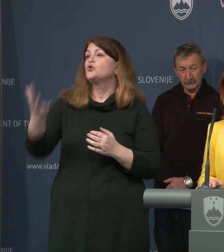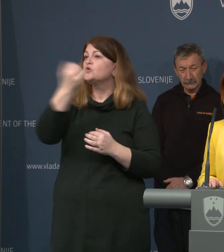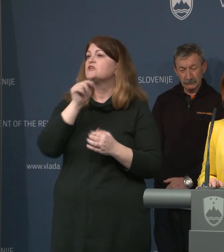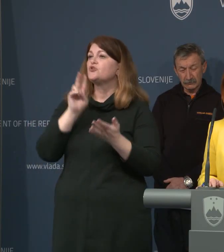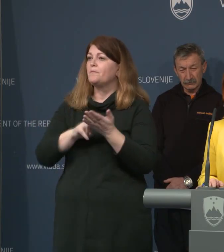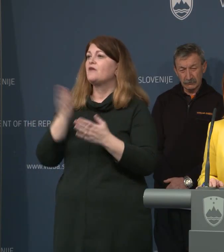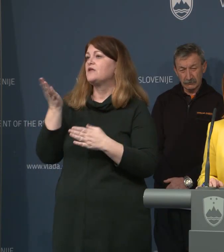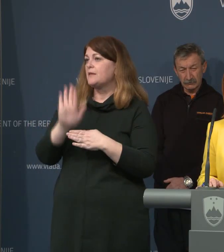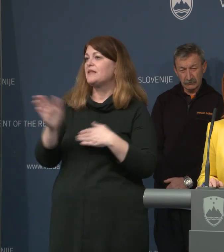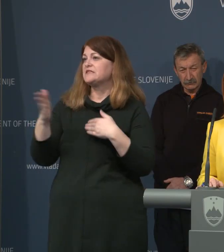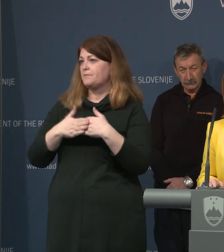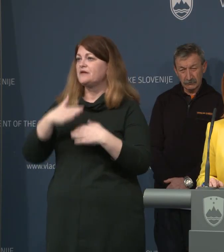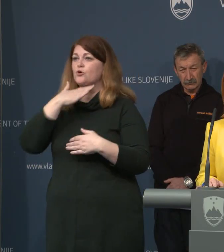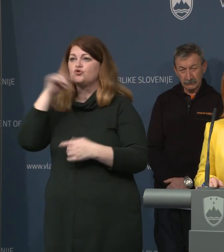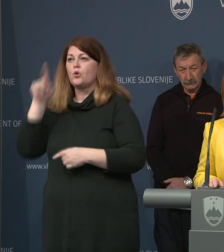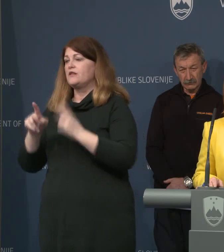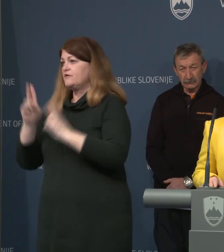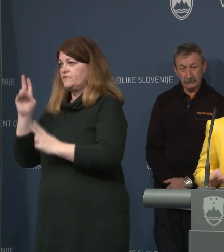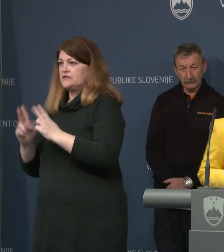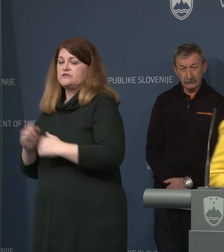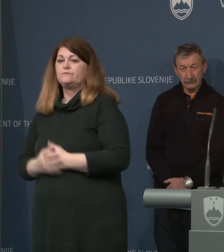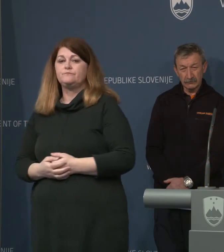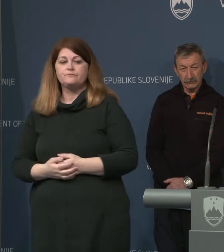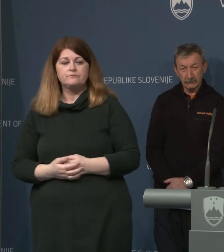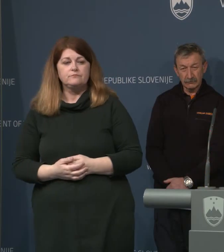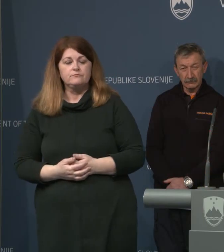pravi namen zaprtja šol in vrtcev.